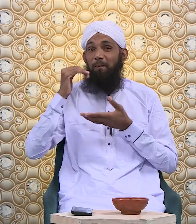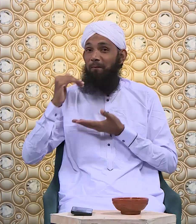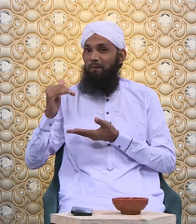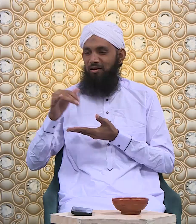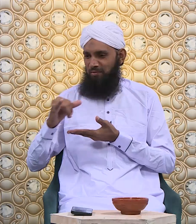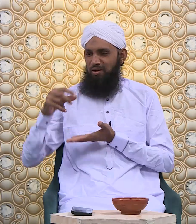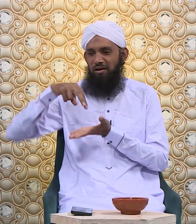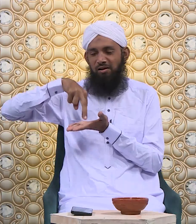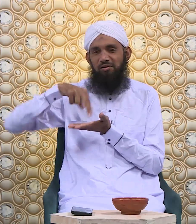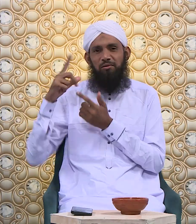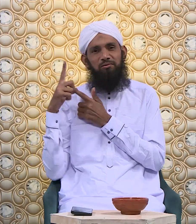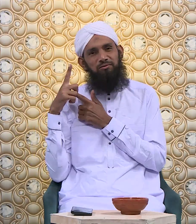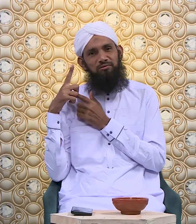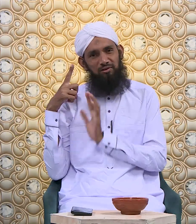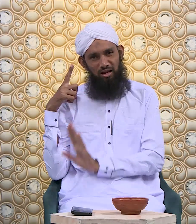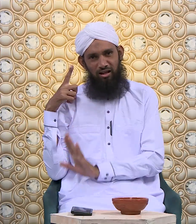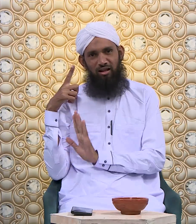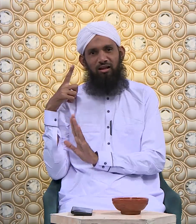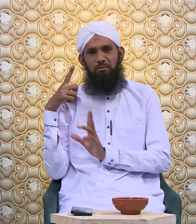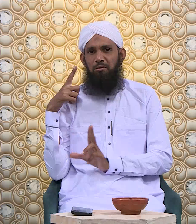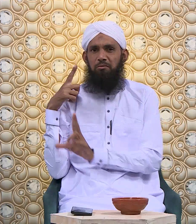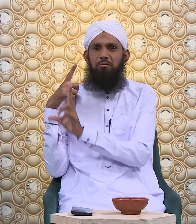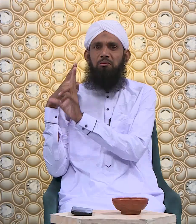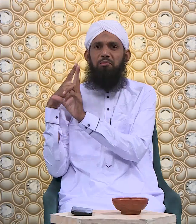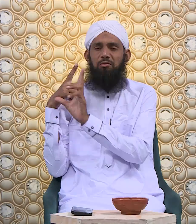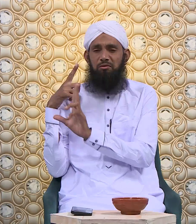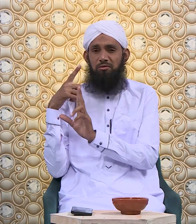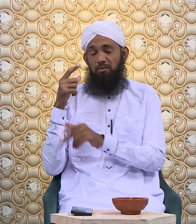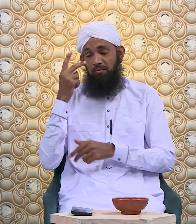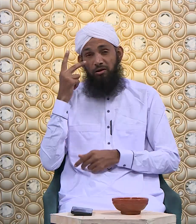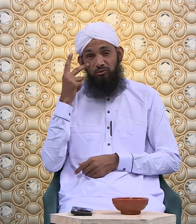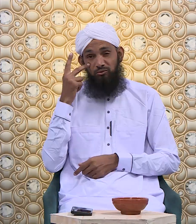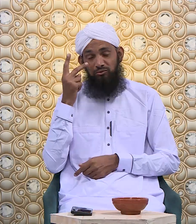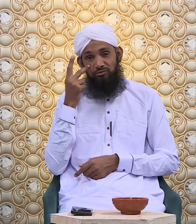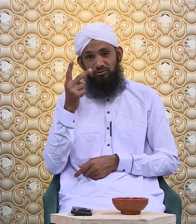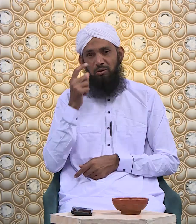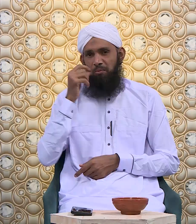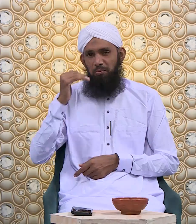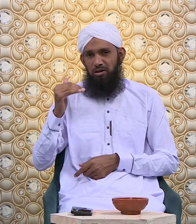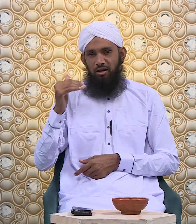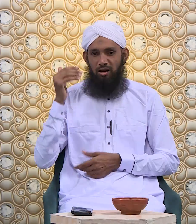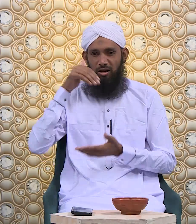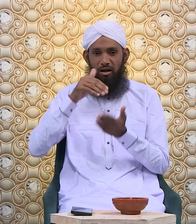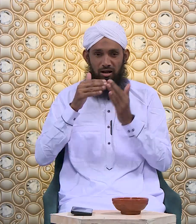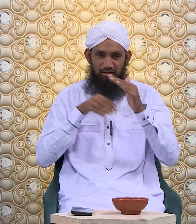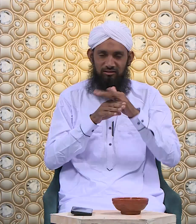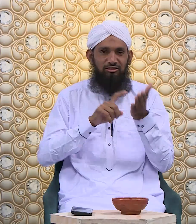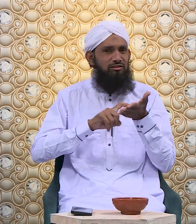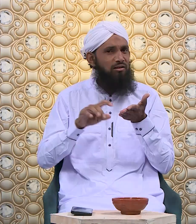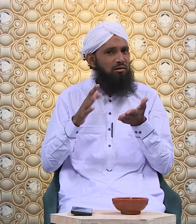کے بیٹے عبداللہ بھی باہر کھڑے انتظار کر رہے تھے میں نے سوچا جب بیٹے کو اندر جانے کی اجازت نہیں ہے مجھے کیسے